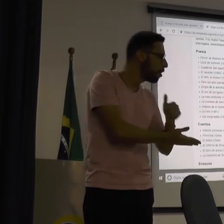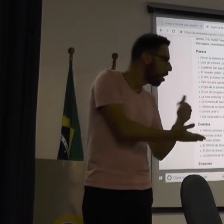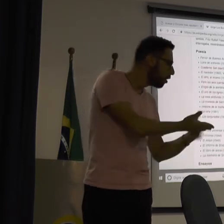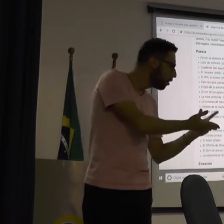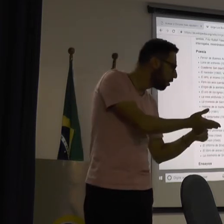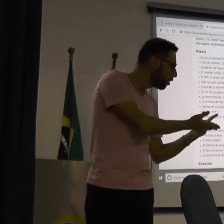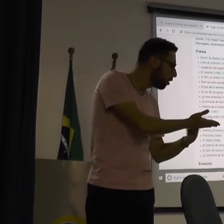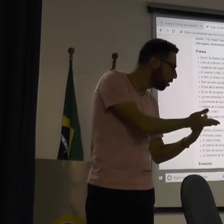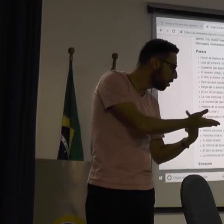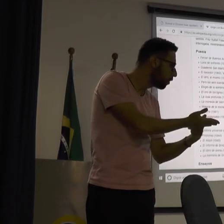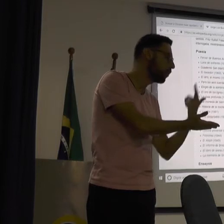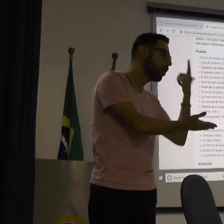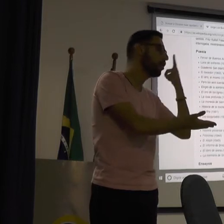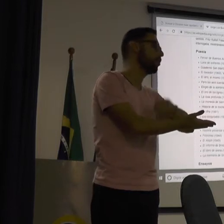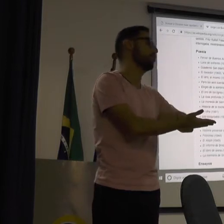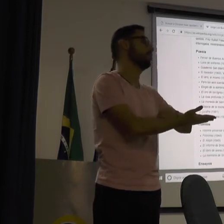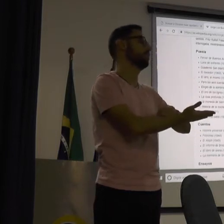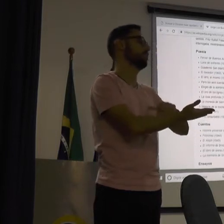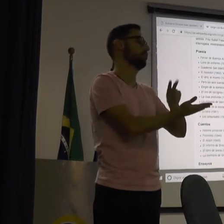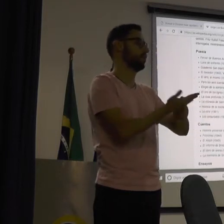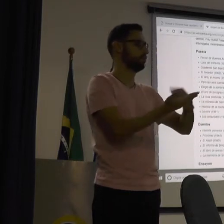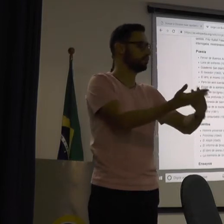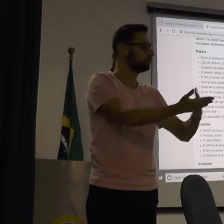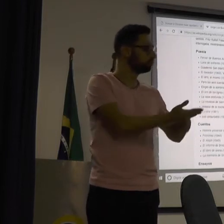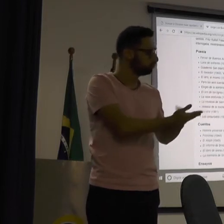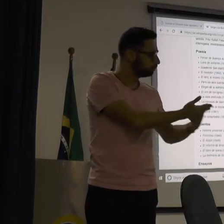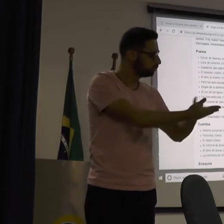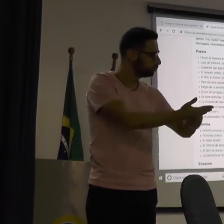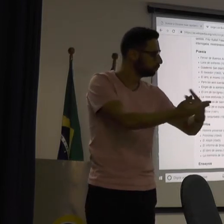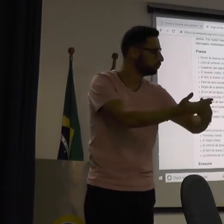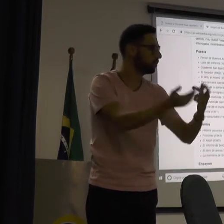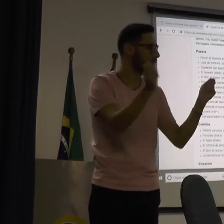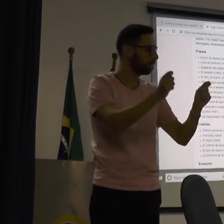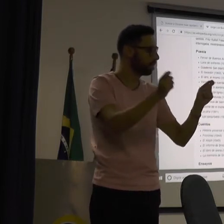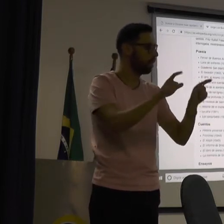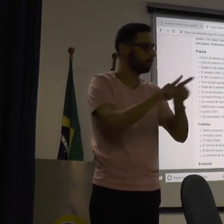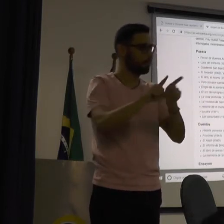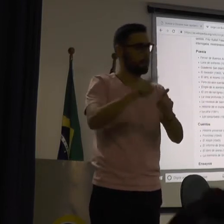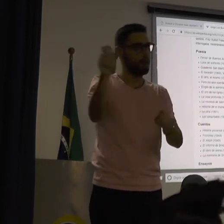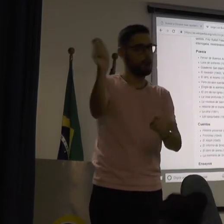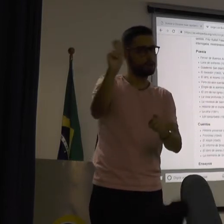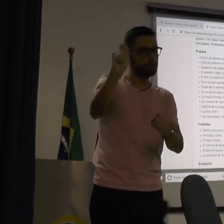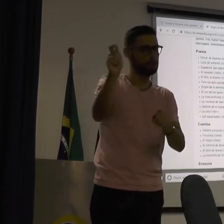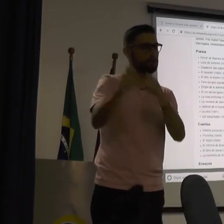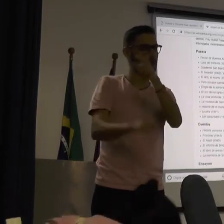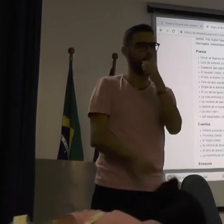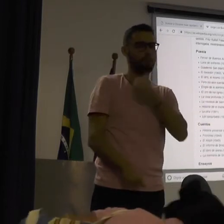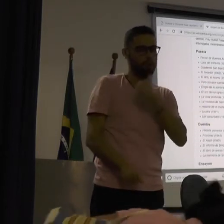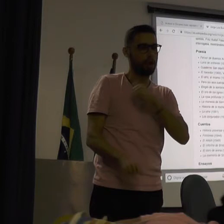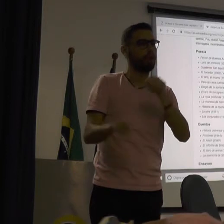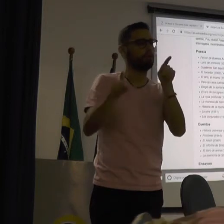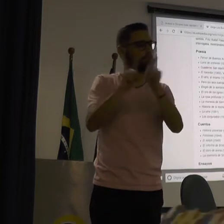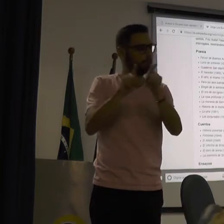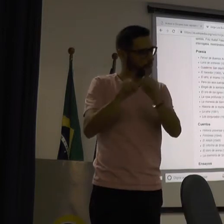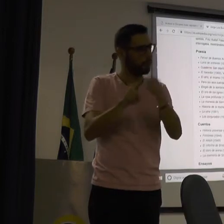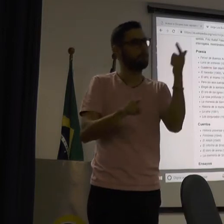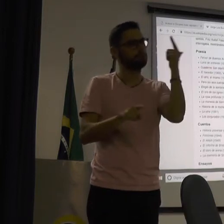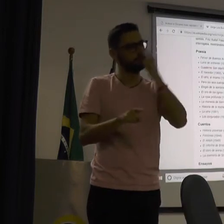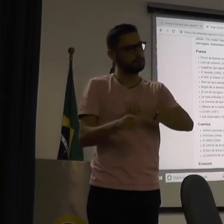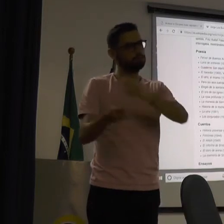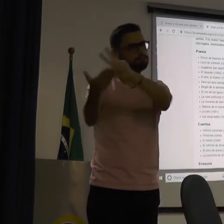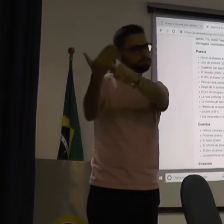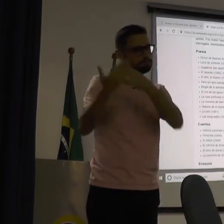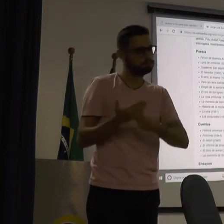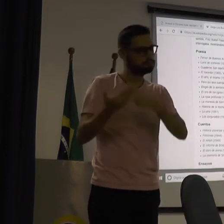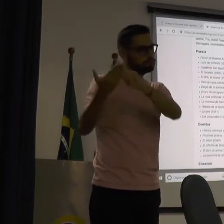são desconhecidas, como a Mariquita Sánchez na Argentina, mas são incontáveis. E principalmente